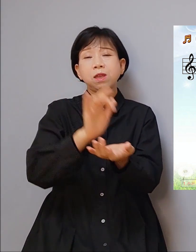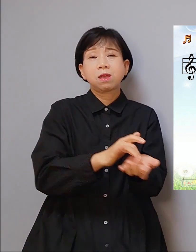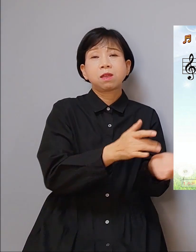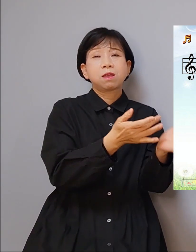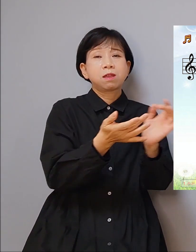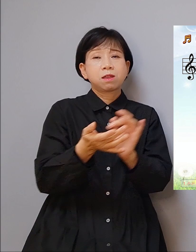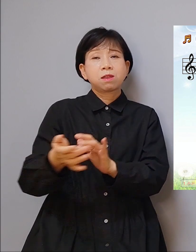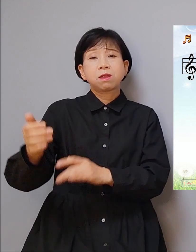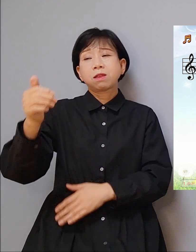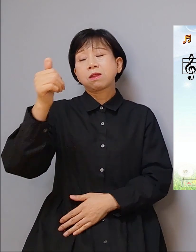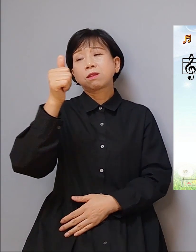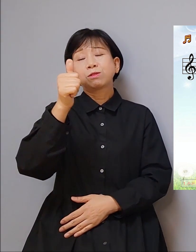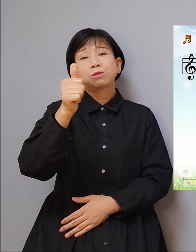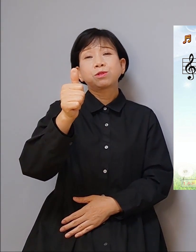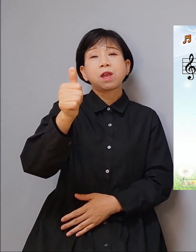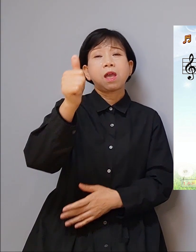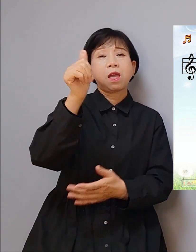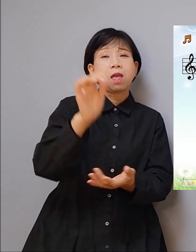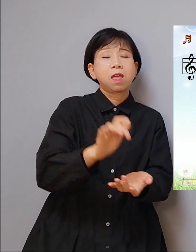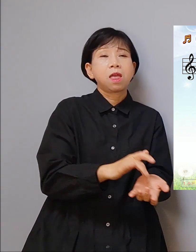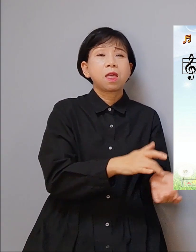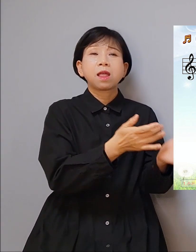예수